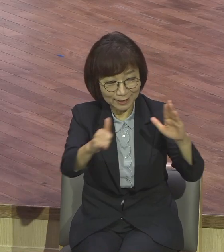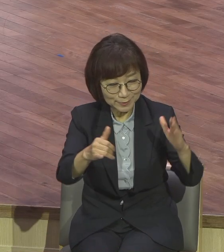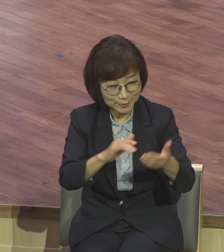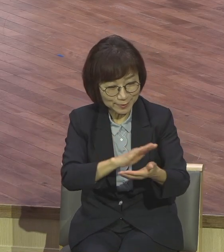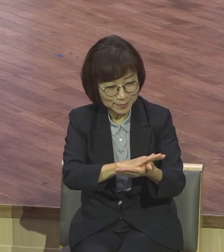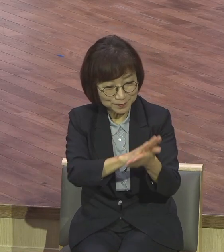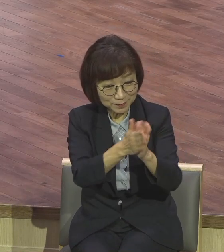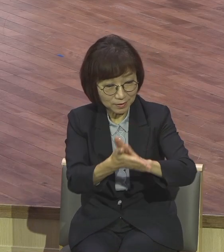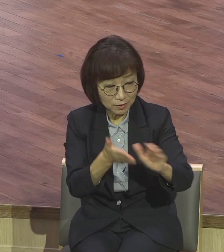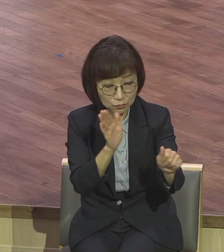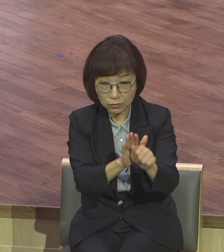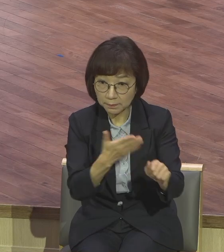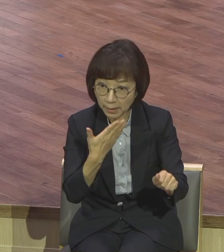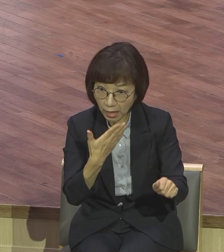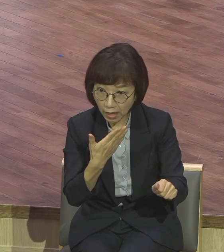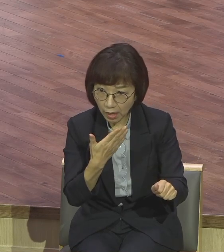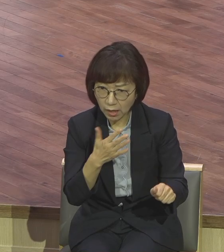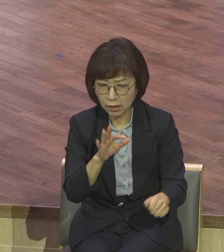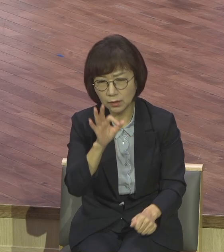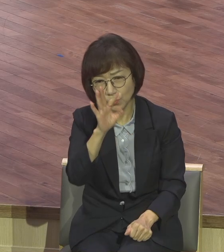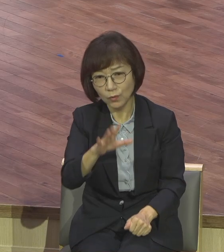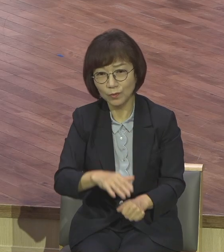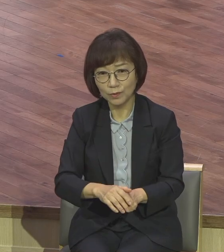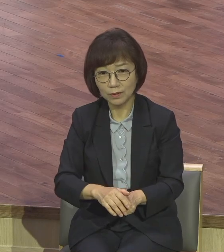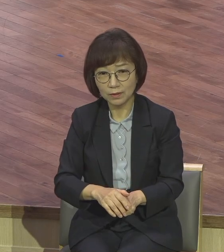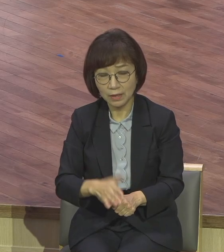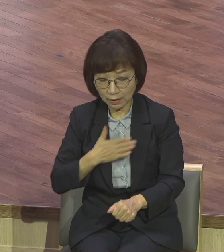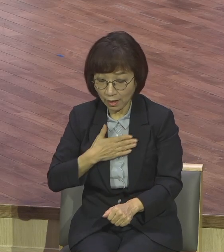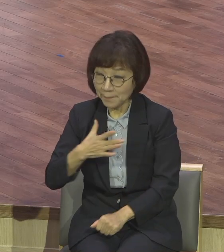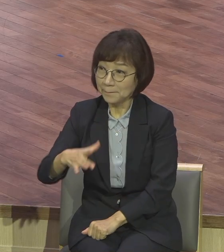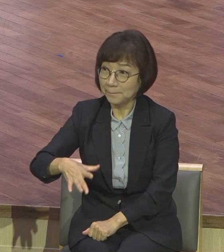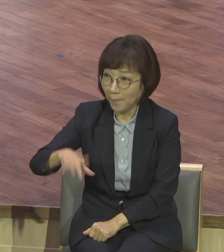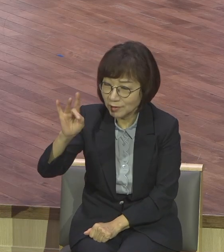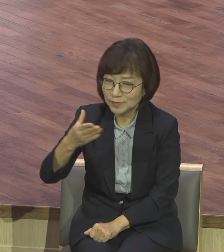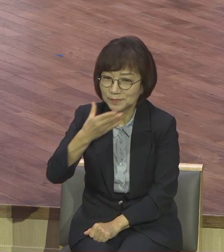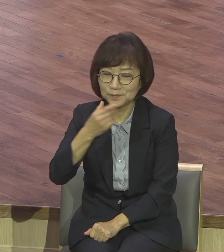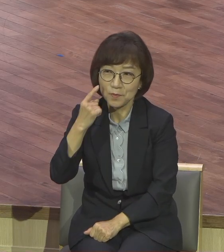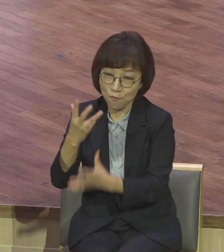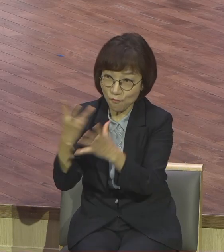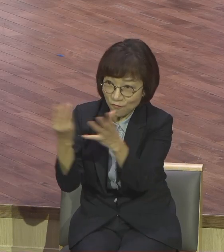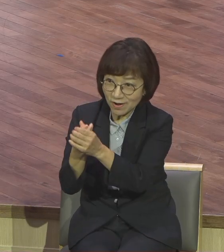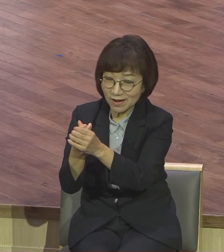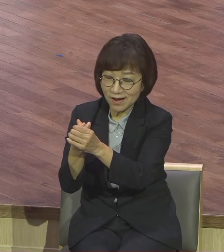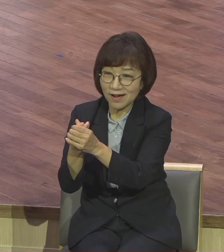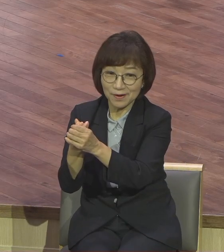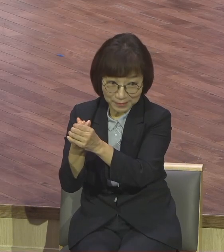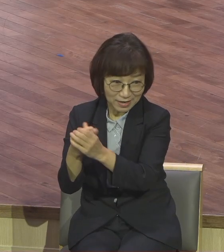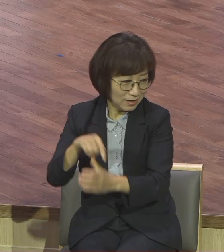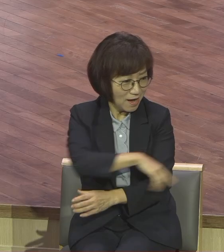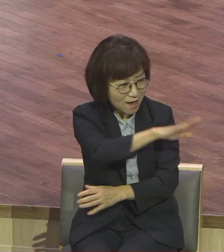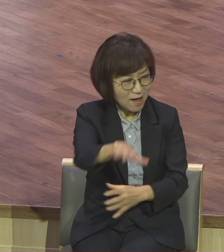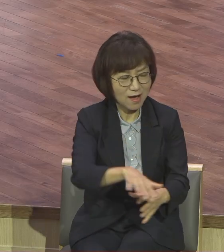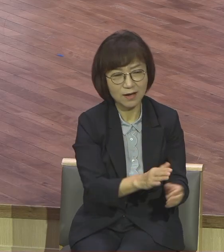내가 복음이 안 돼 있으니 무슨 내가 맡은 직분을 통해서 부흥이 일어나겠냐고요.